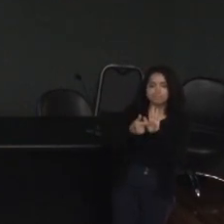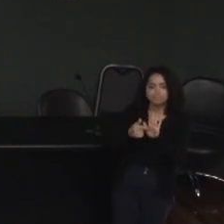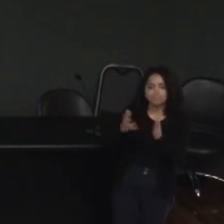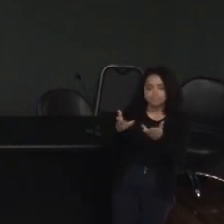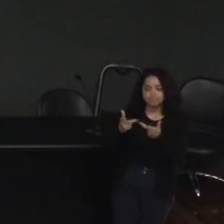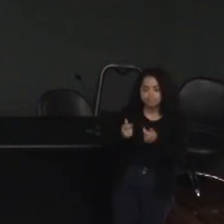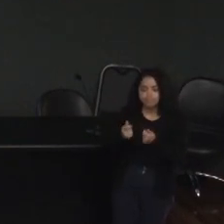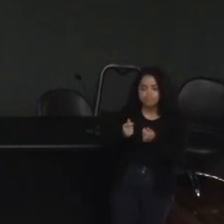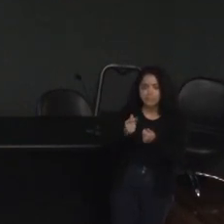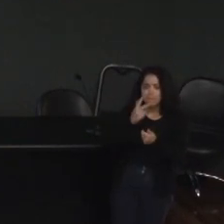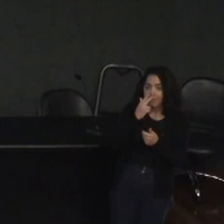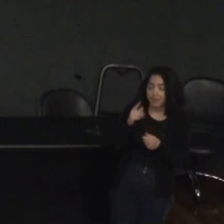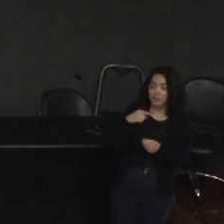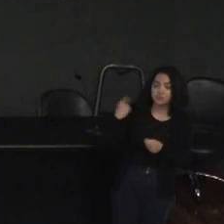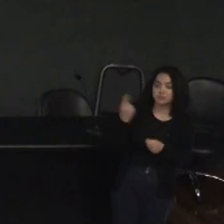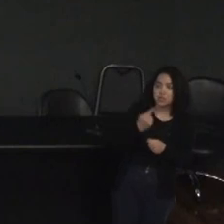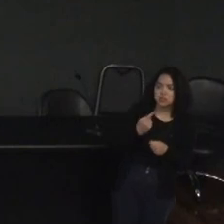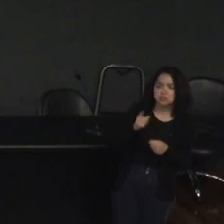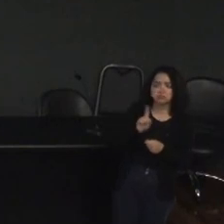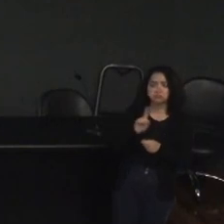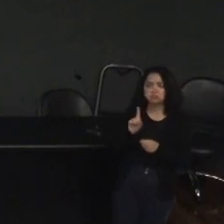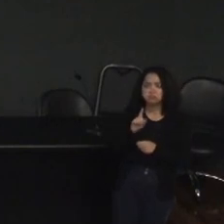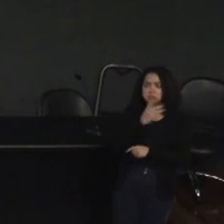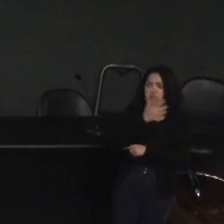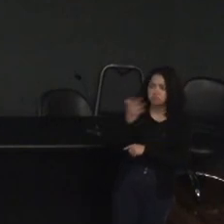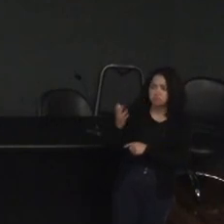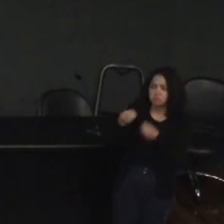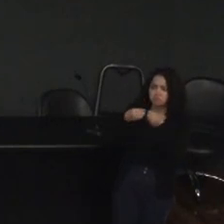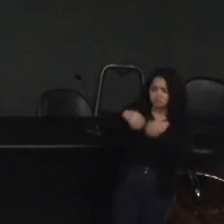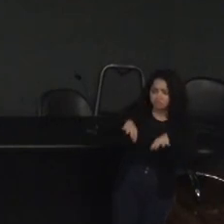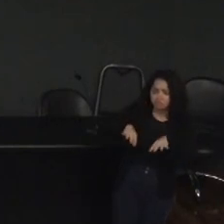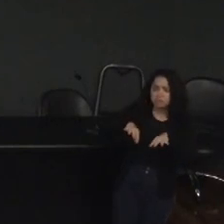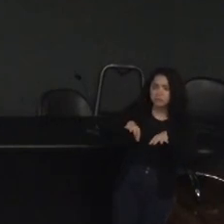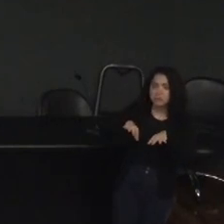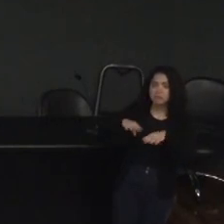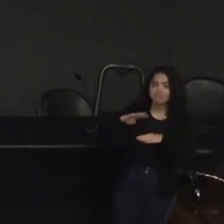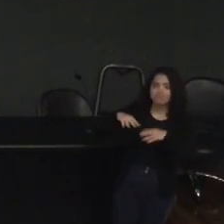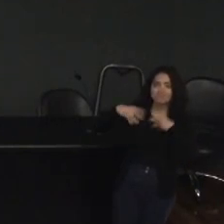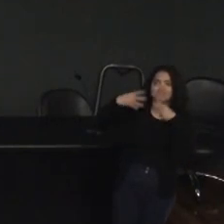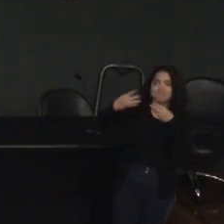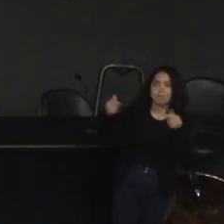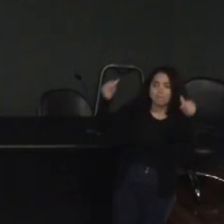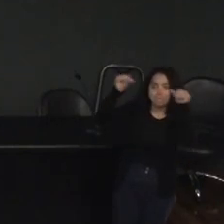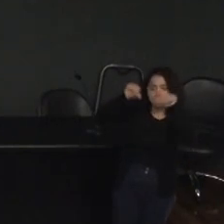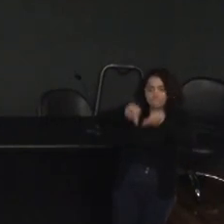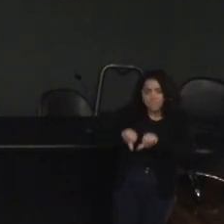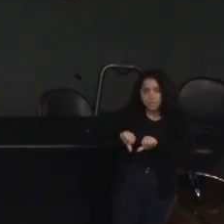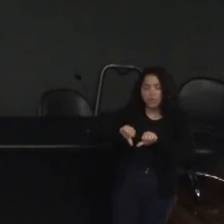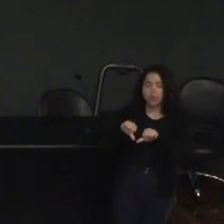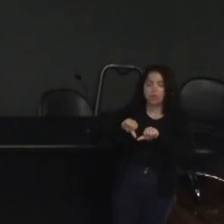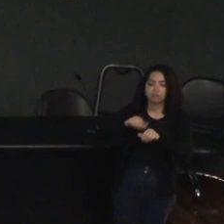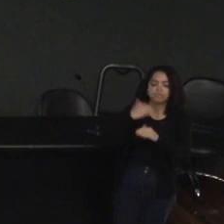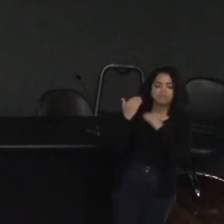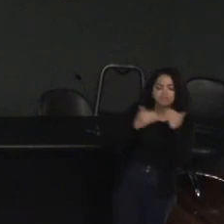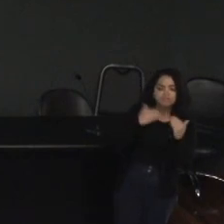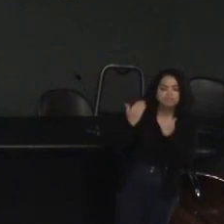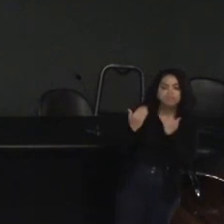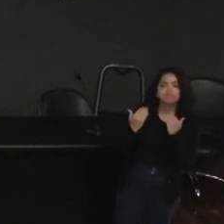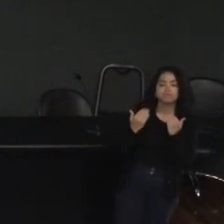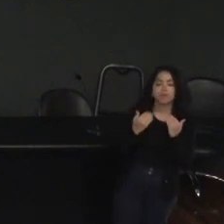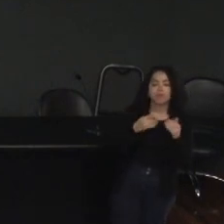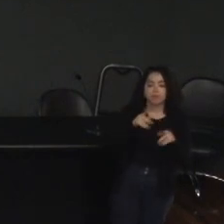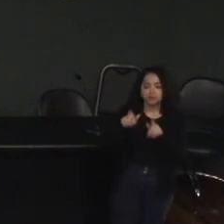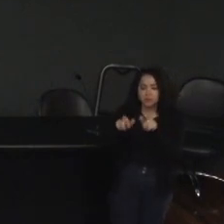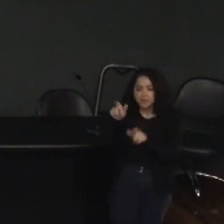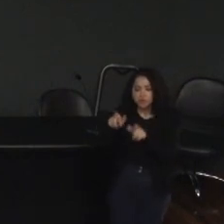para gente que não foi né ah deu dano ambiental mas o dano podia ser quatro vezes pior né a morte de pessoas podiam ser muito